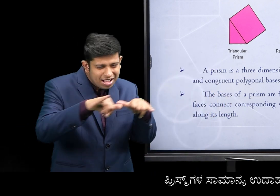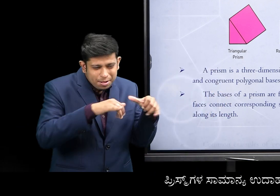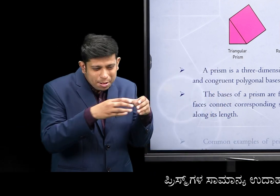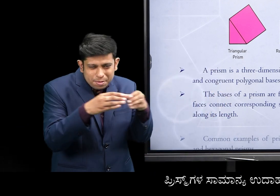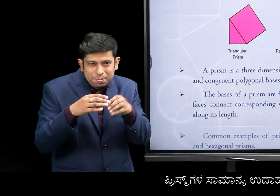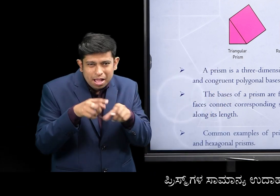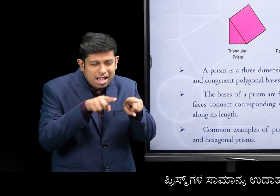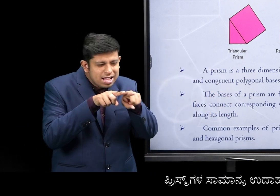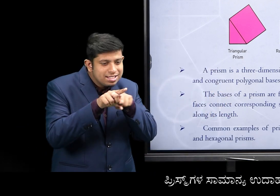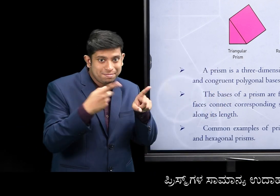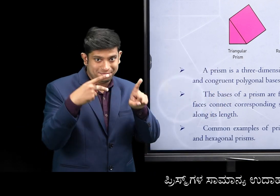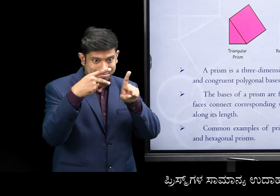ಪ್ರಿಸಂಗಳ ಸಾಮಾನ್ಯ ಉದಾಹರಣೆಗಳಲ್ಲಿ